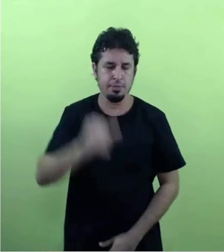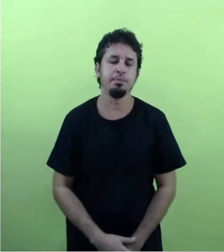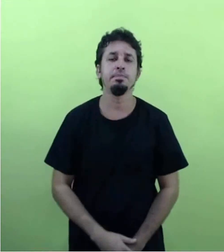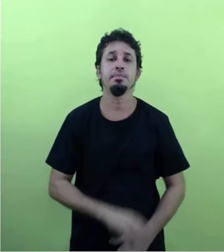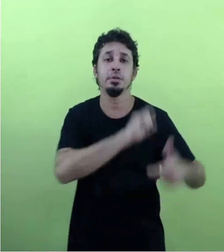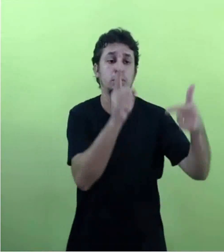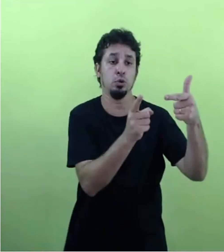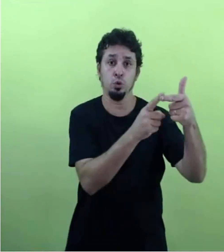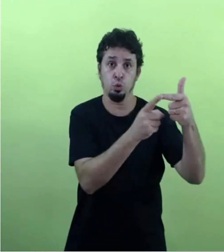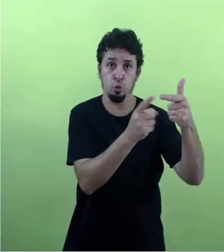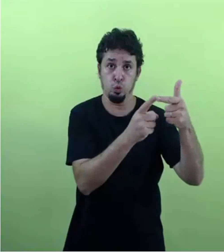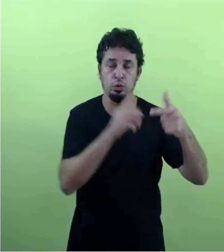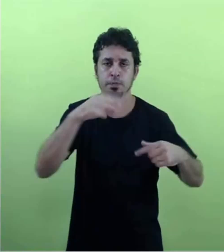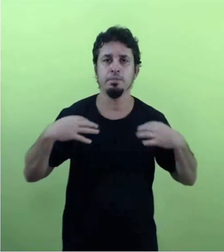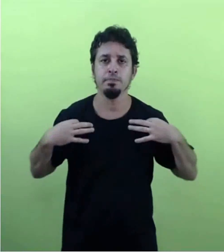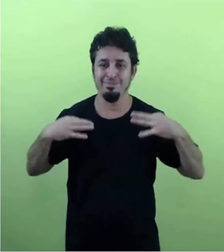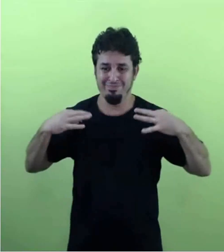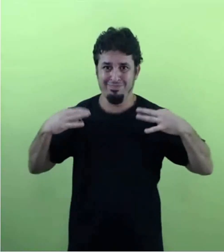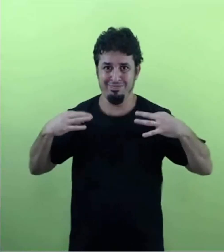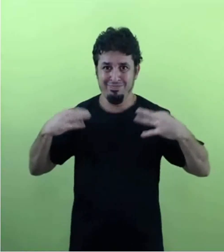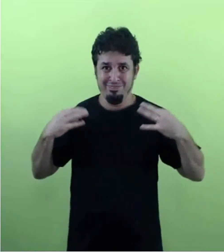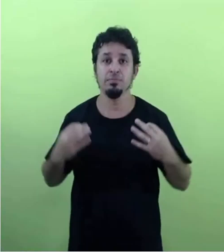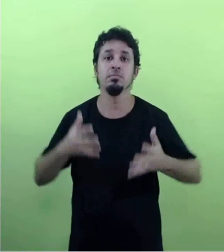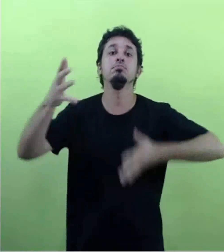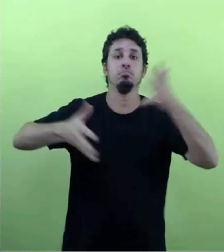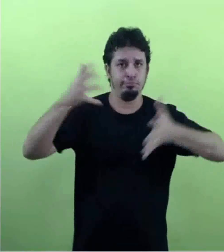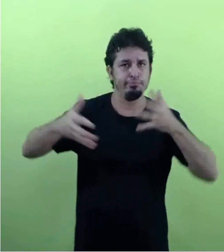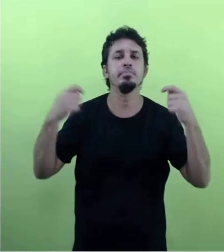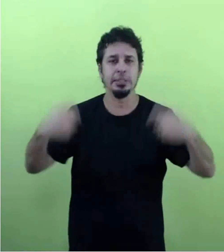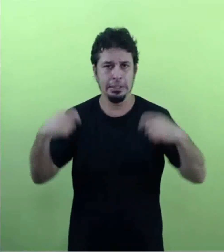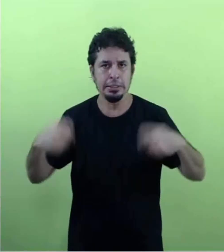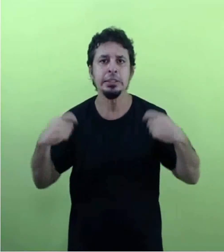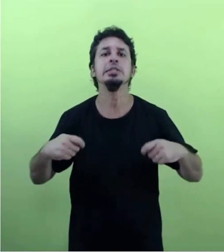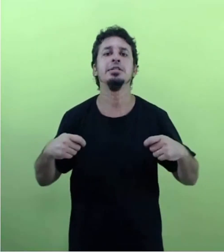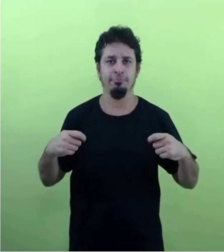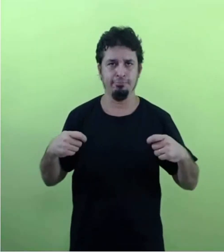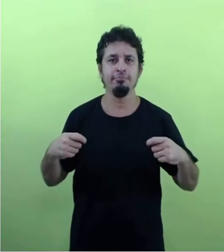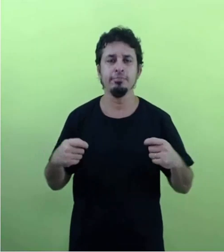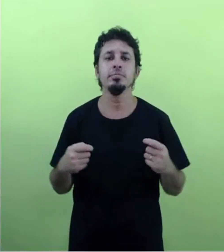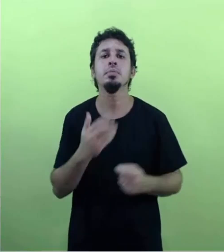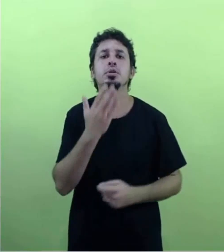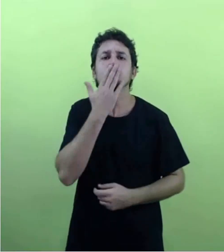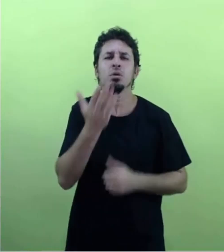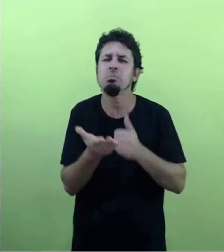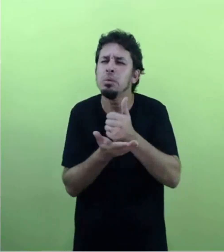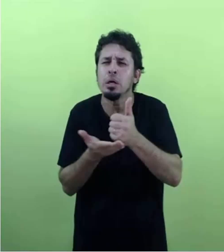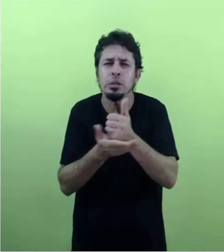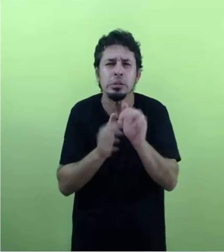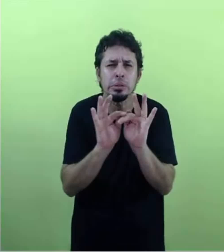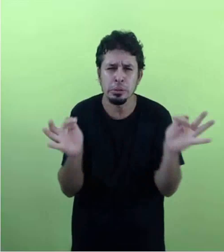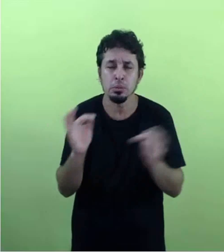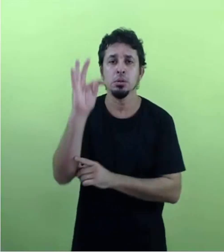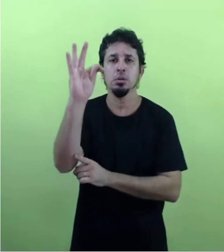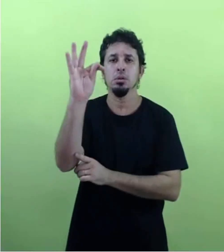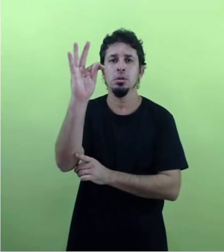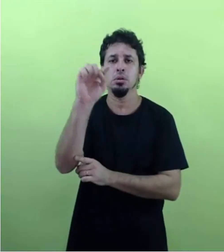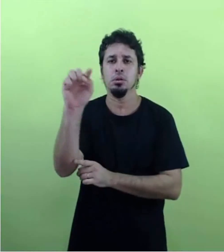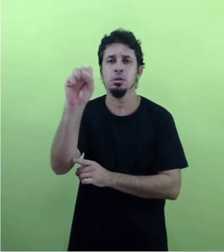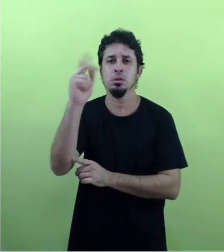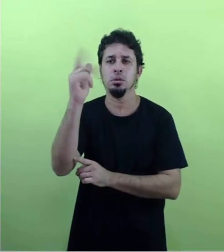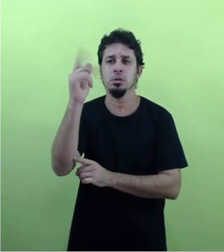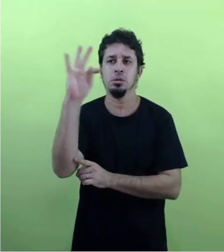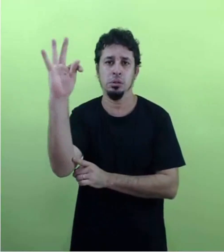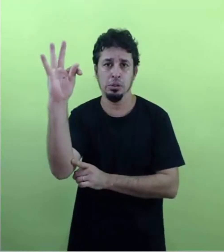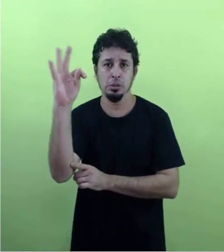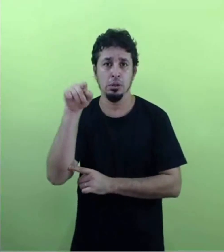2. Vestuário. Para a sinalização devem-se usar camisetas tipo básica t-shirt com mangas curtas ou